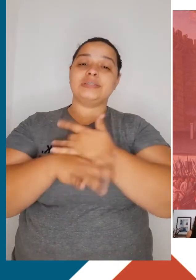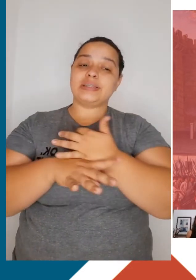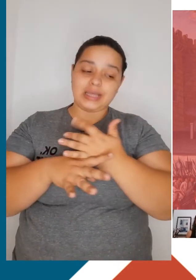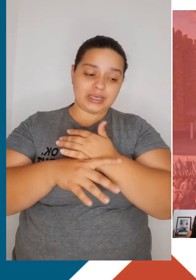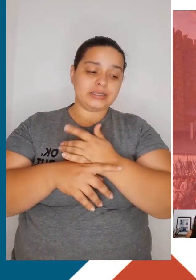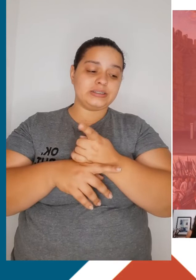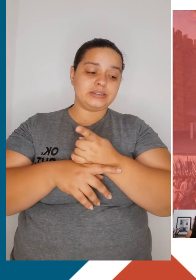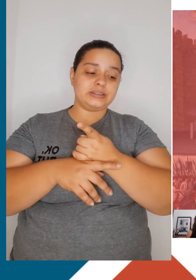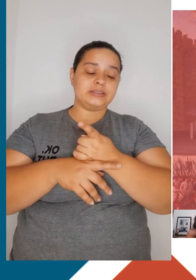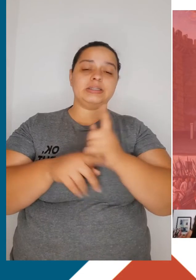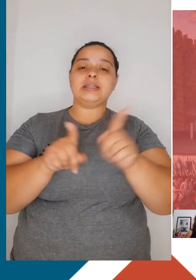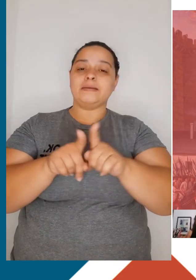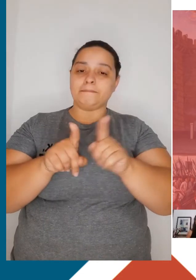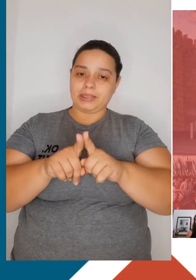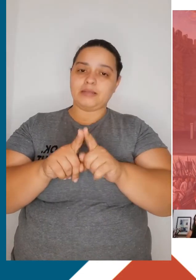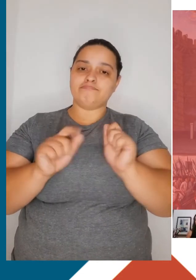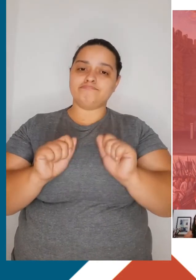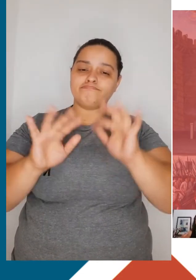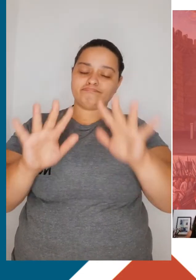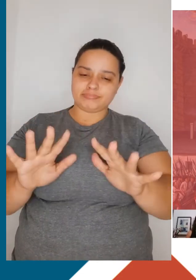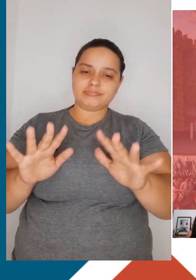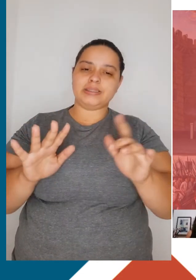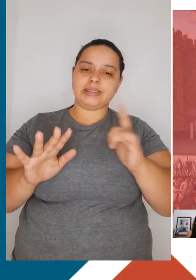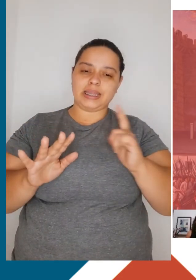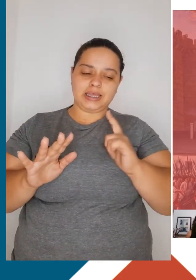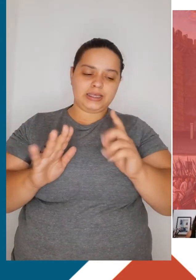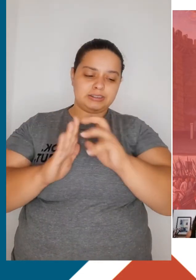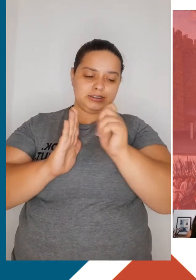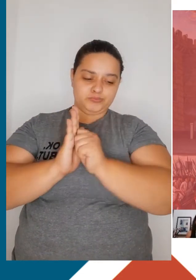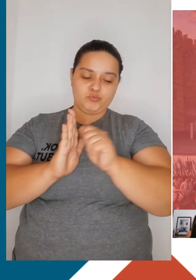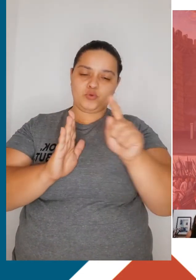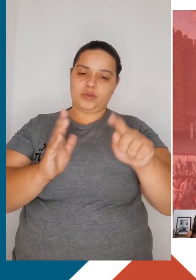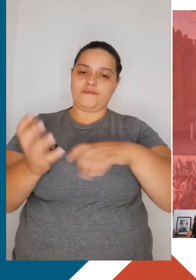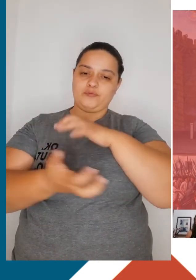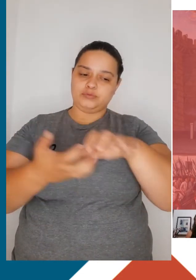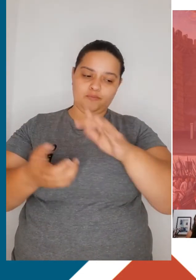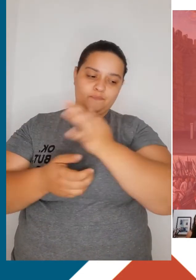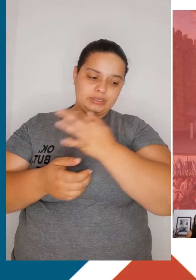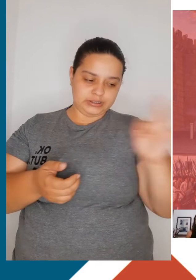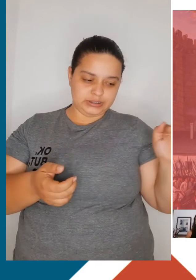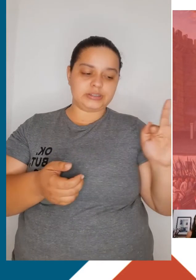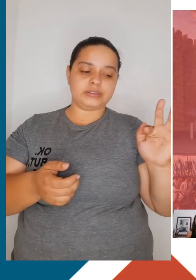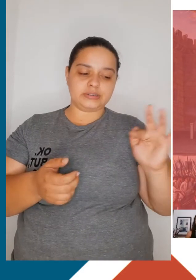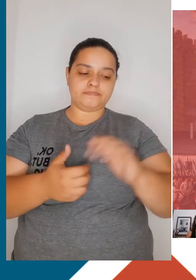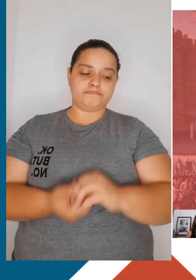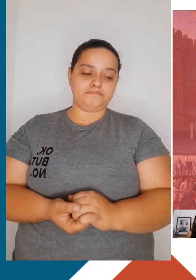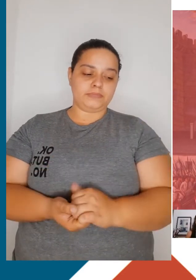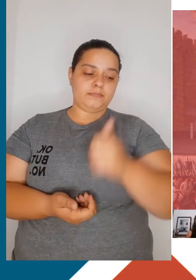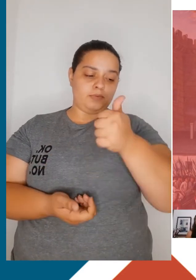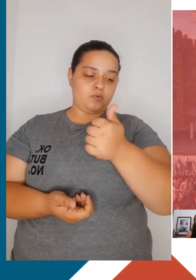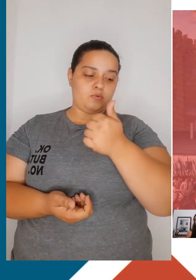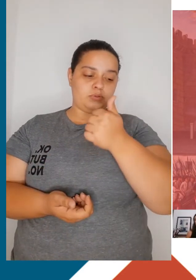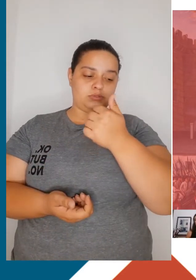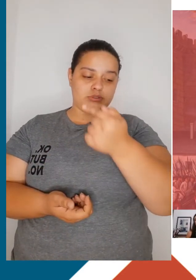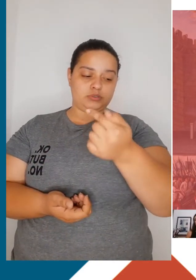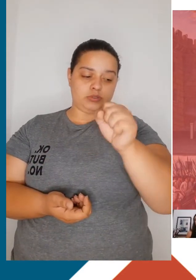ser então a tomada da Bastilha, o símbolo, né, do início da Revolução Francesa, em 14 de julho de 1789,